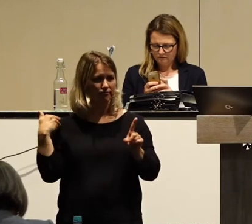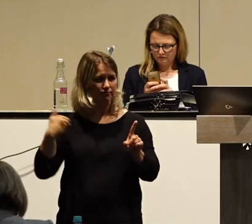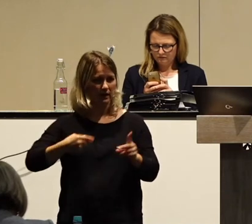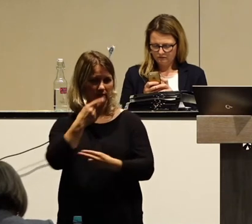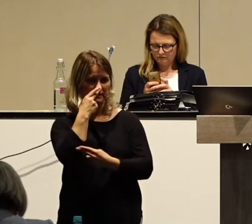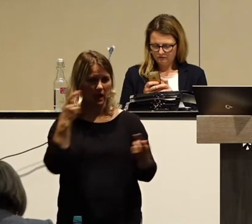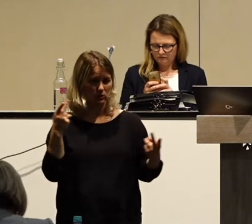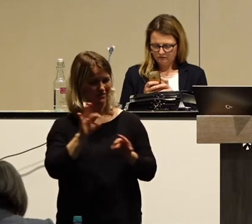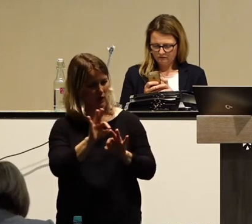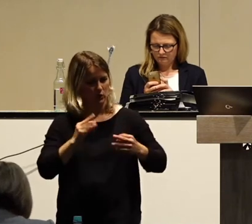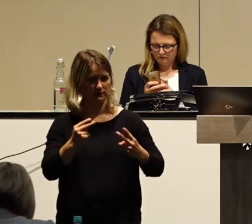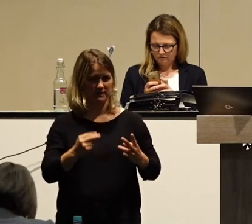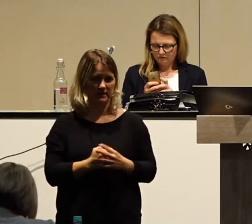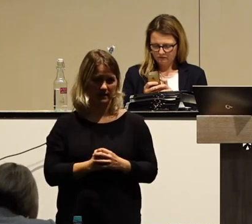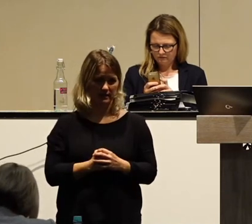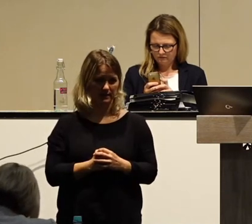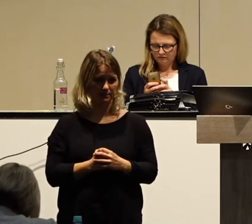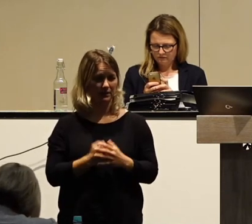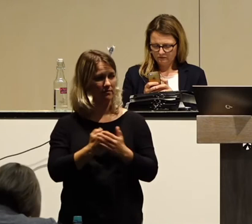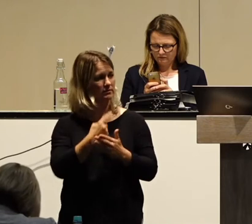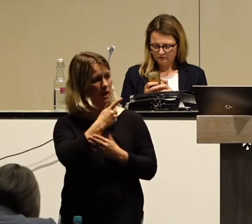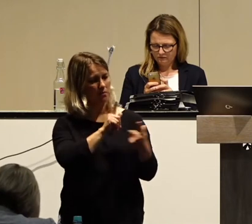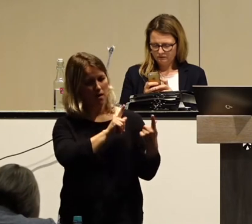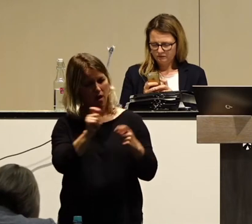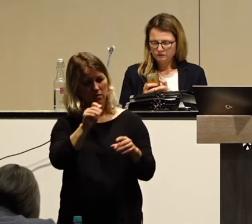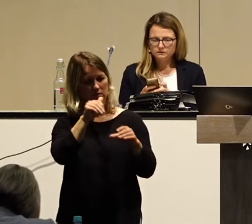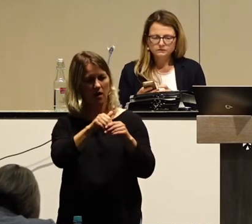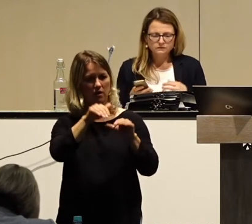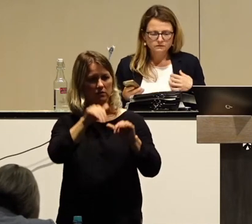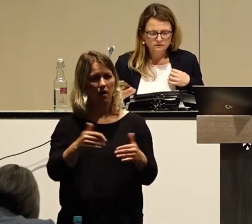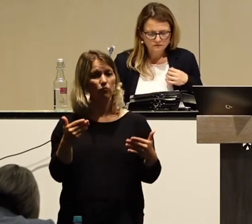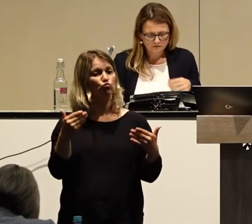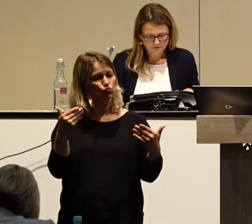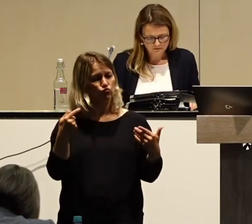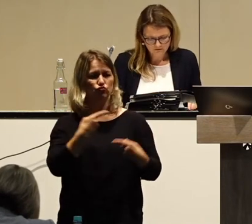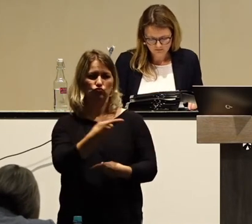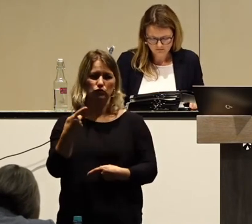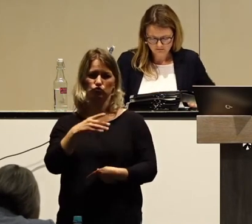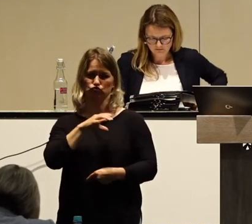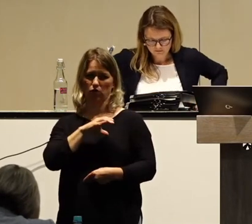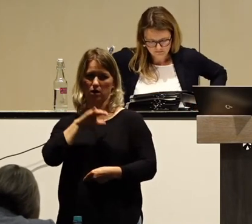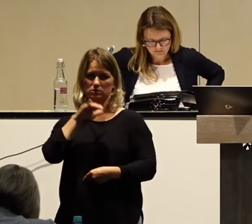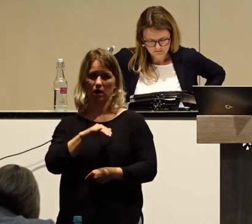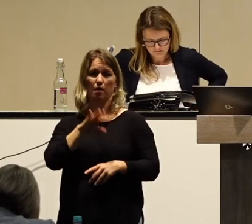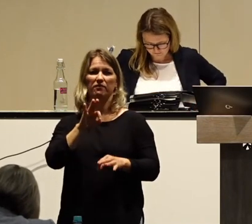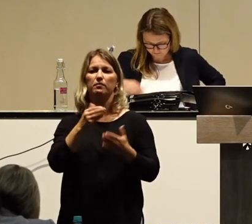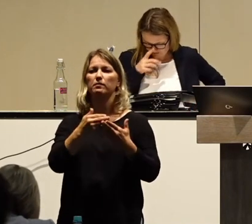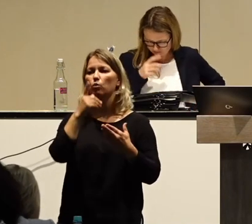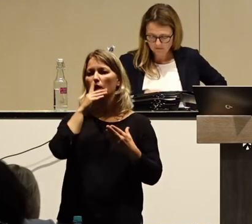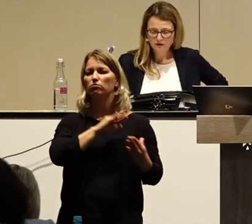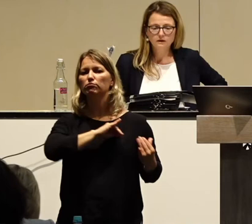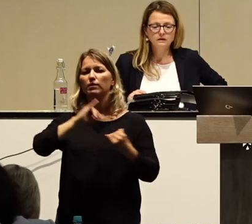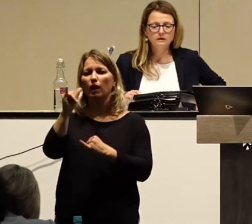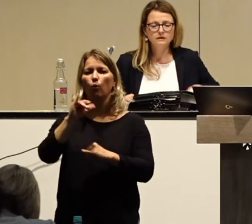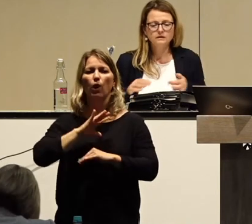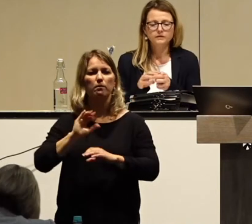finde ich, das ist ein Antrag, der die Gelegenheit und die Möglichkeit bietet, auch wenn man vielleicht nicht in den Urlaub fahren kann oder nicht so lang oder